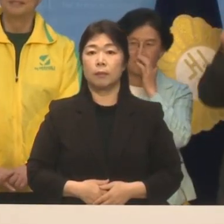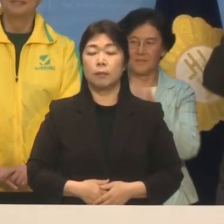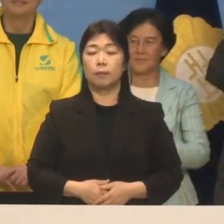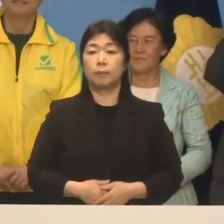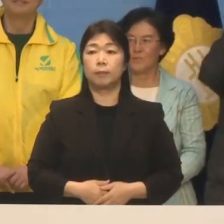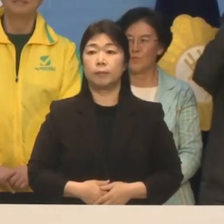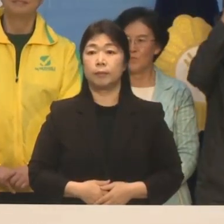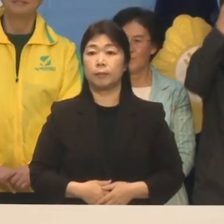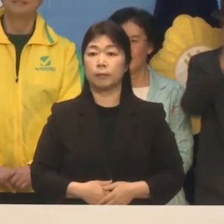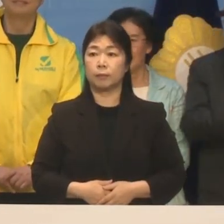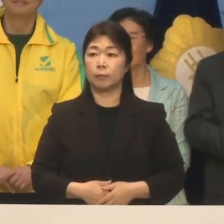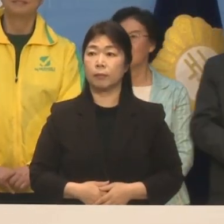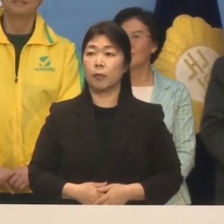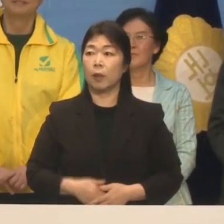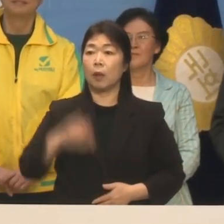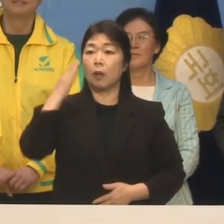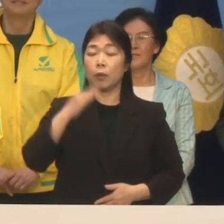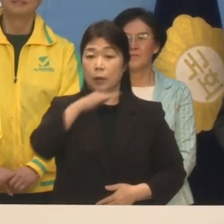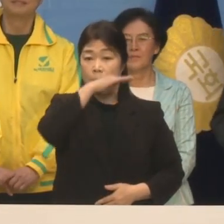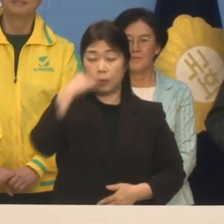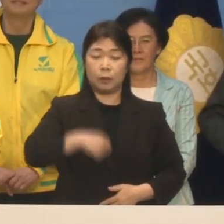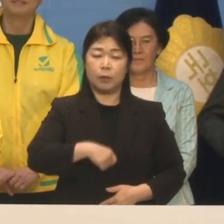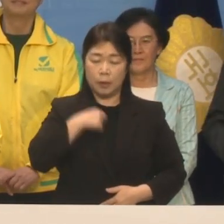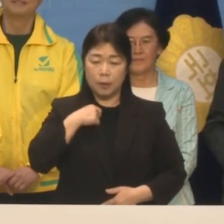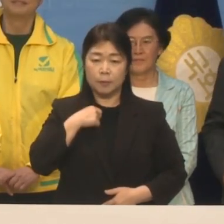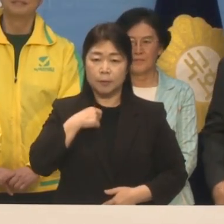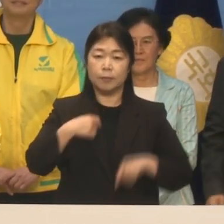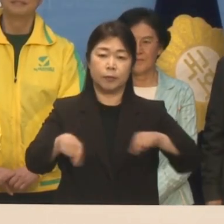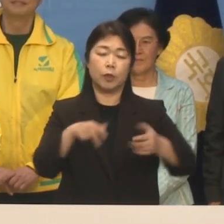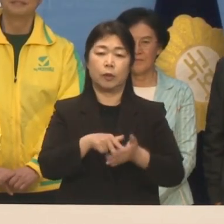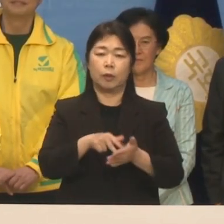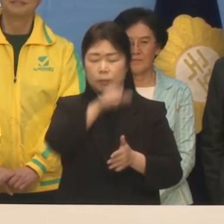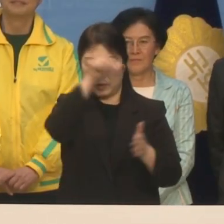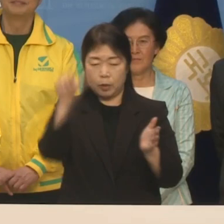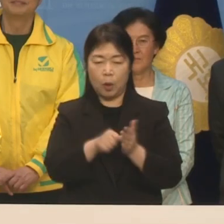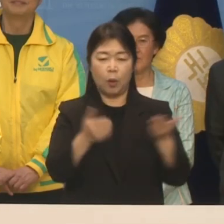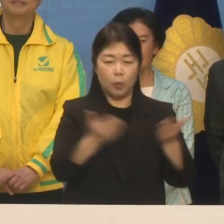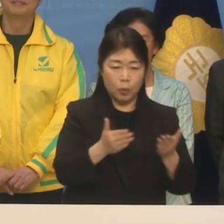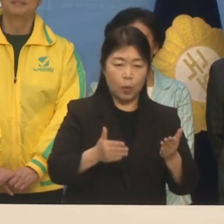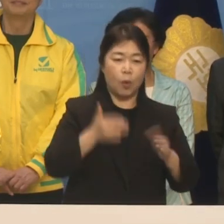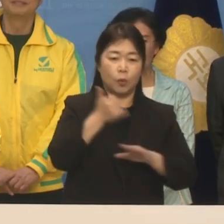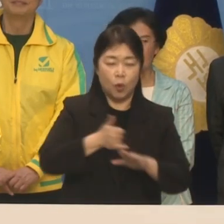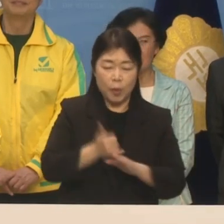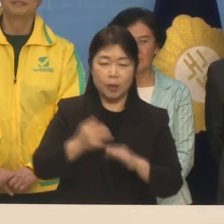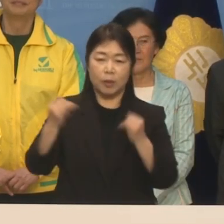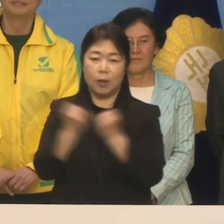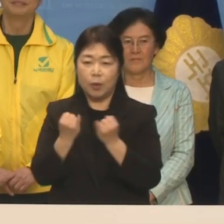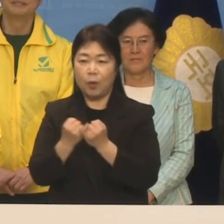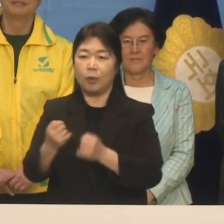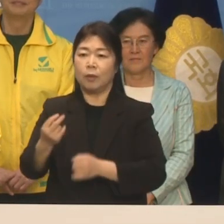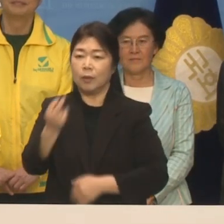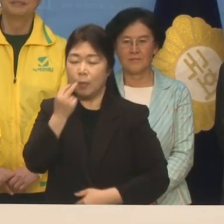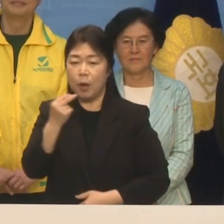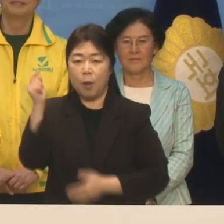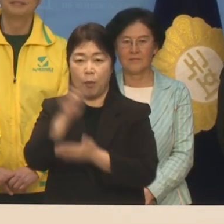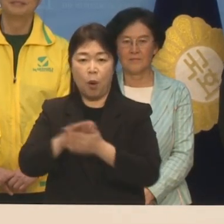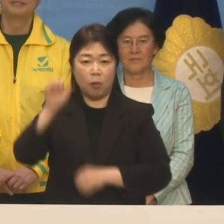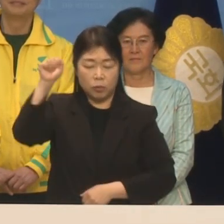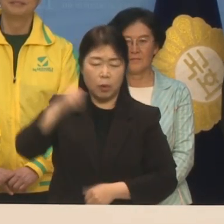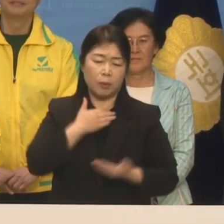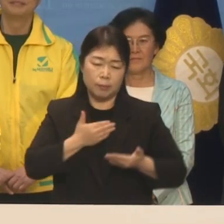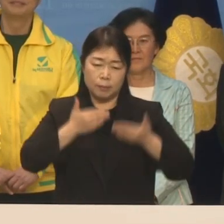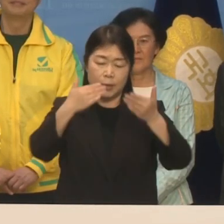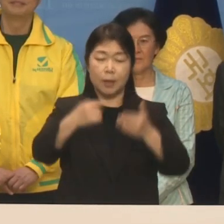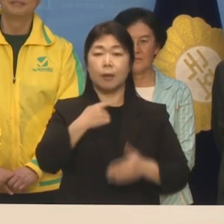네, 녹색정의당은 한평생 노동, 농민, 여성, 생명, 평화운동에 헌신해